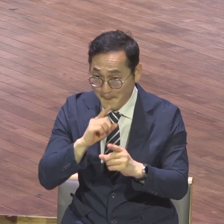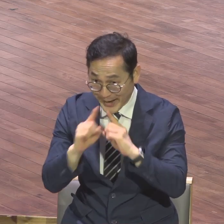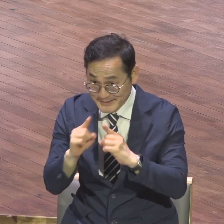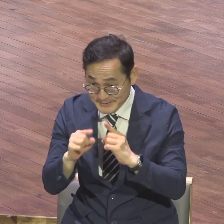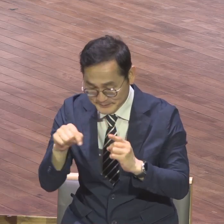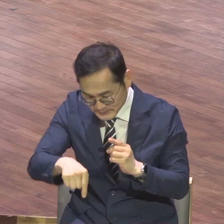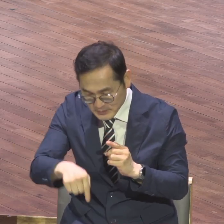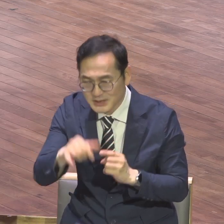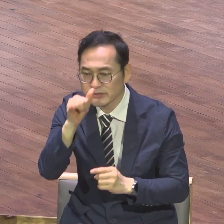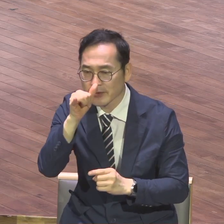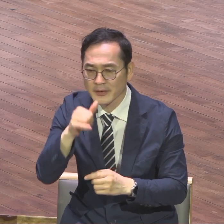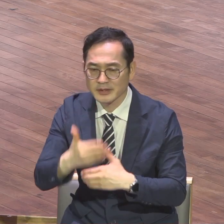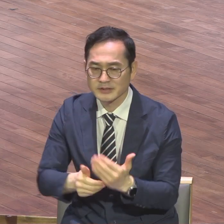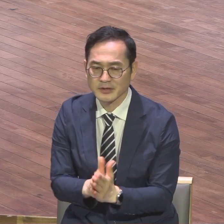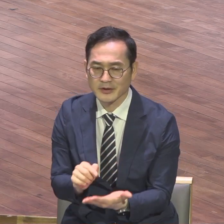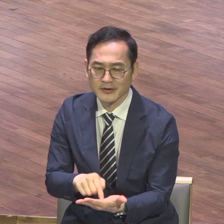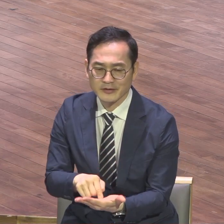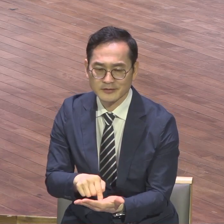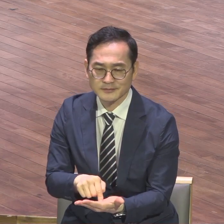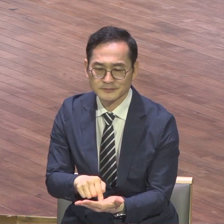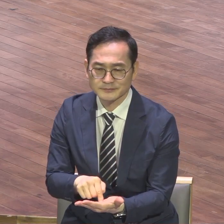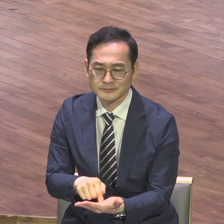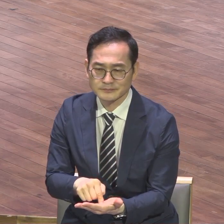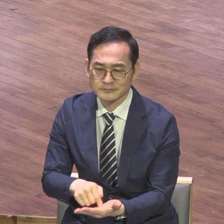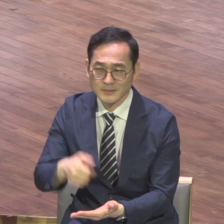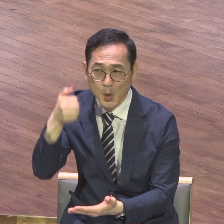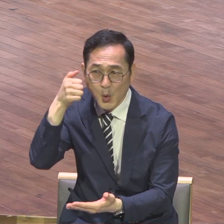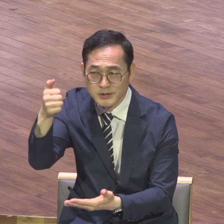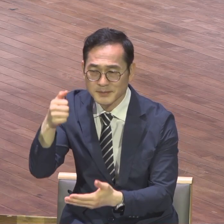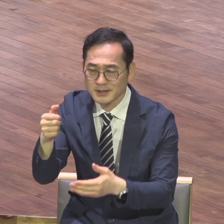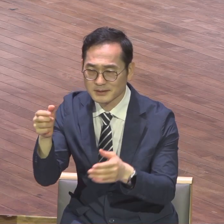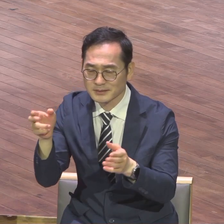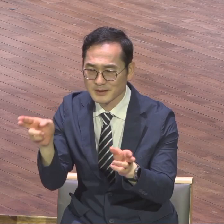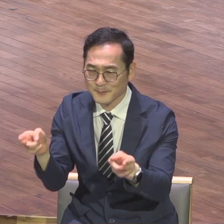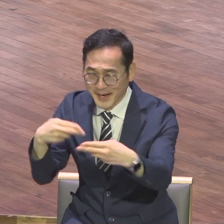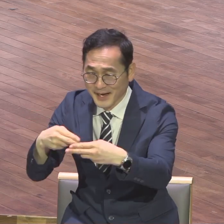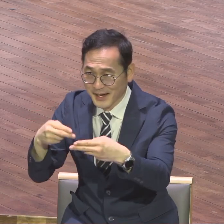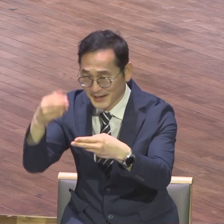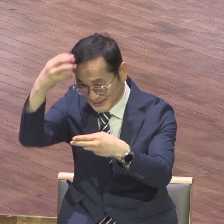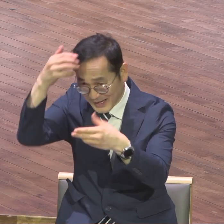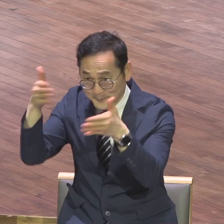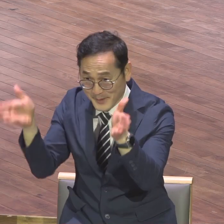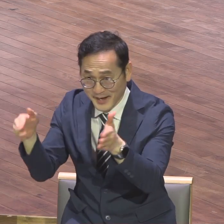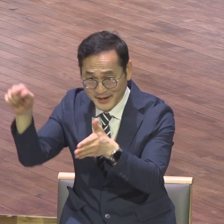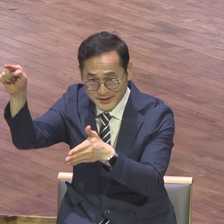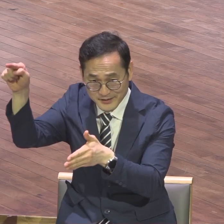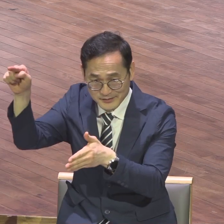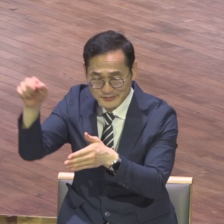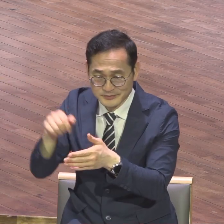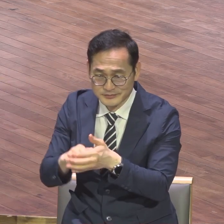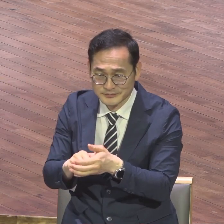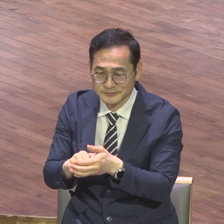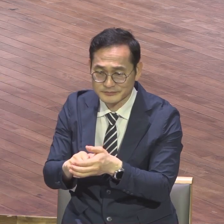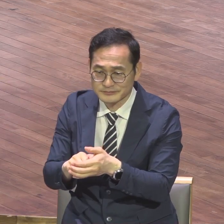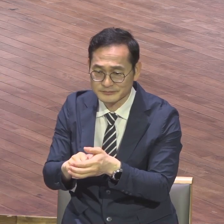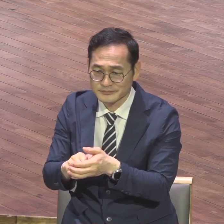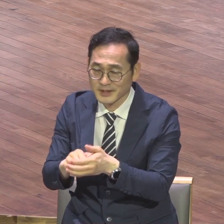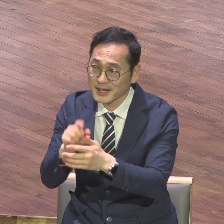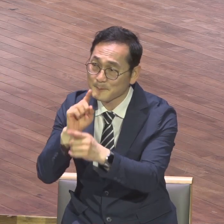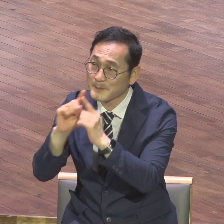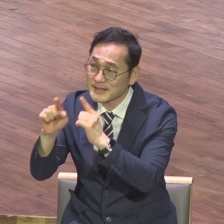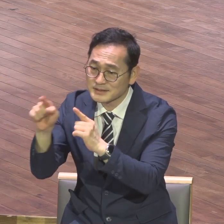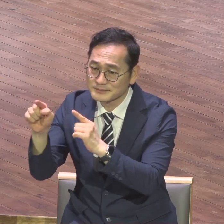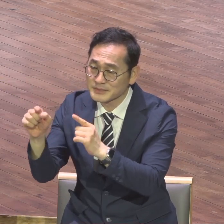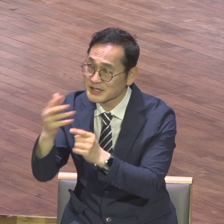오늘 말씀은 오순절 마가다락방에 성령 강림하신 이후에 놀라운 이 부흥의